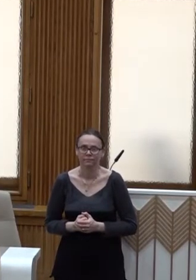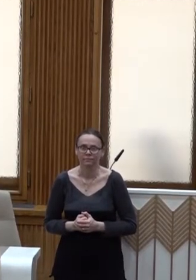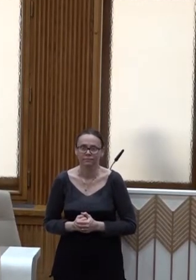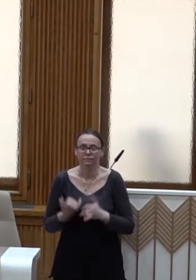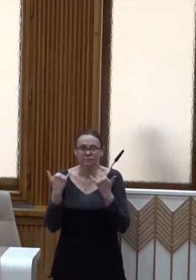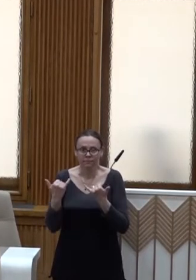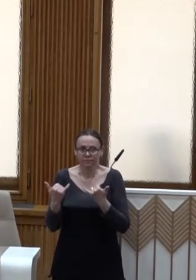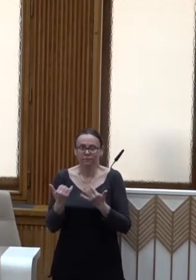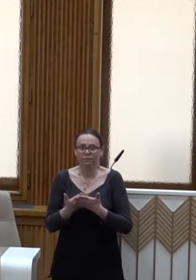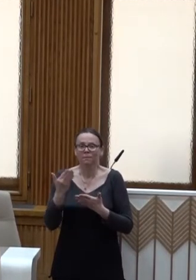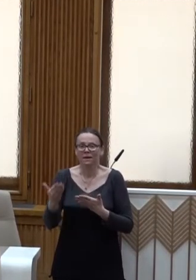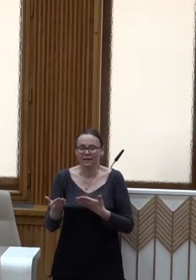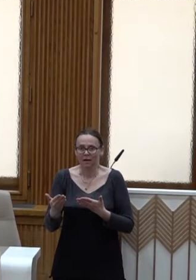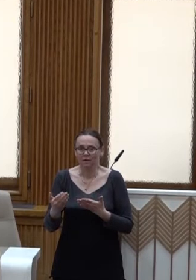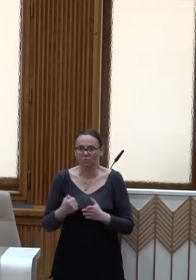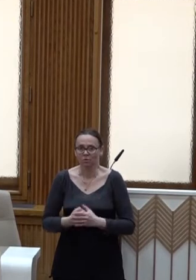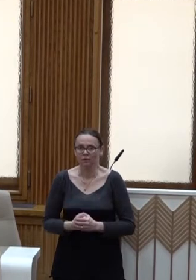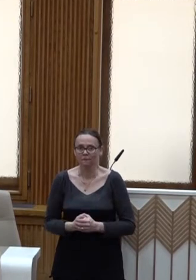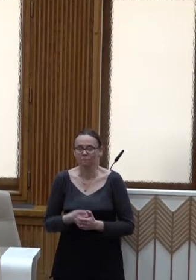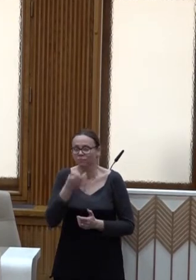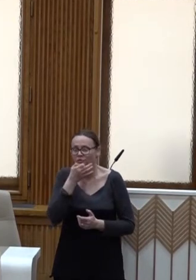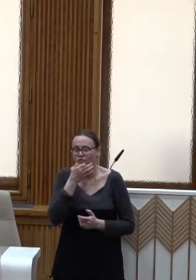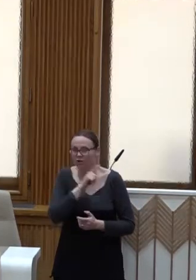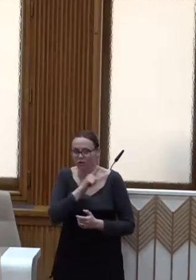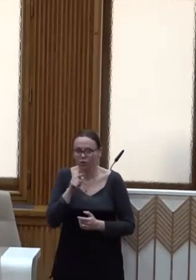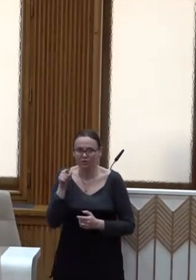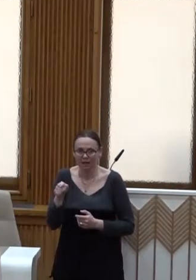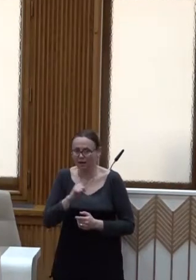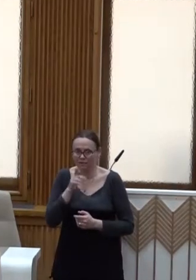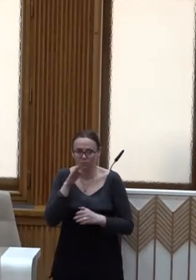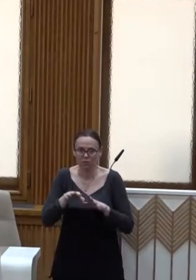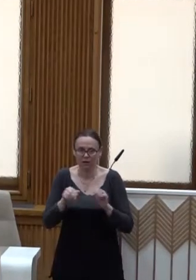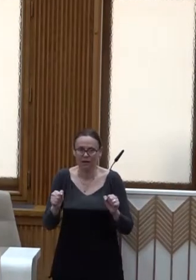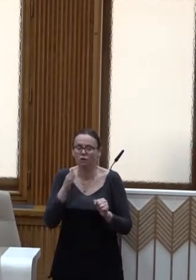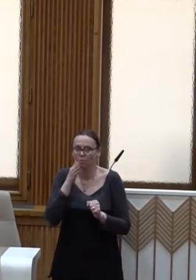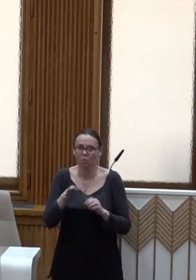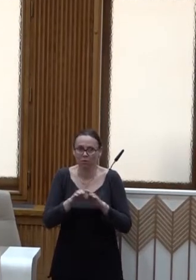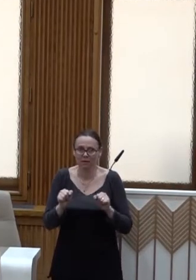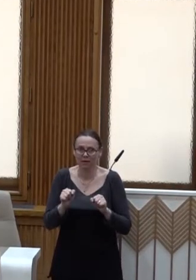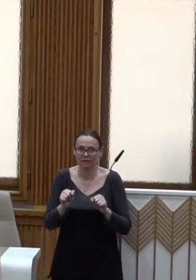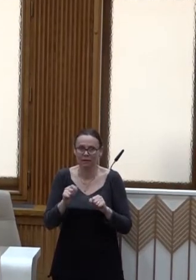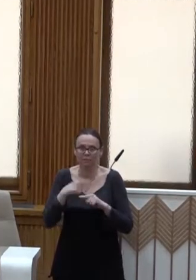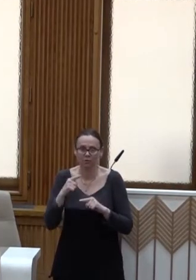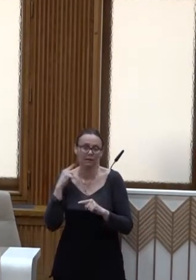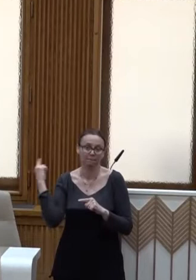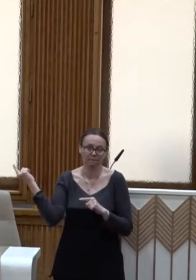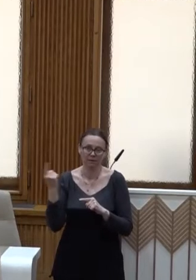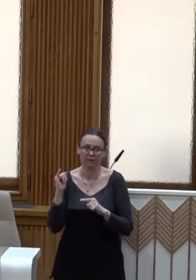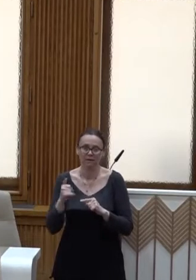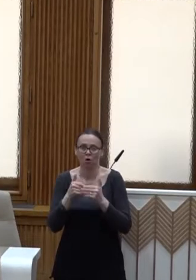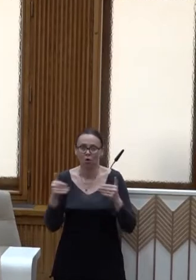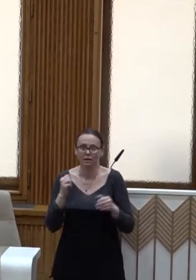Zdaj predlagamo, in če do takrat ne bo storjeno, bomo naredili to mi, da se omeji